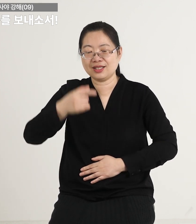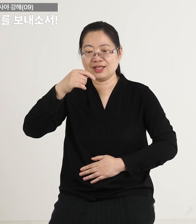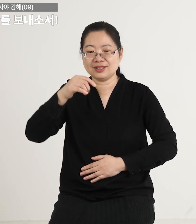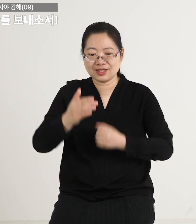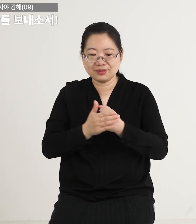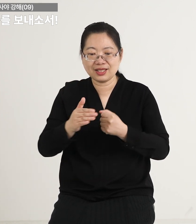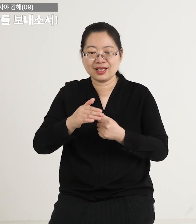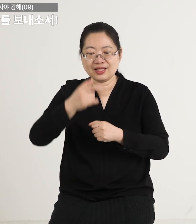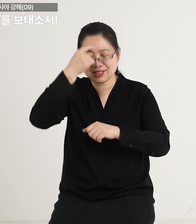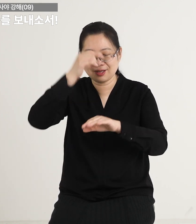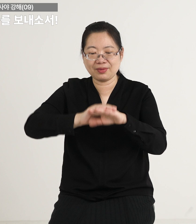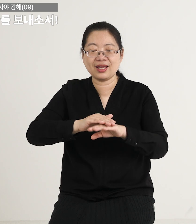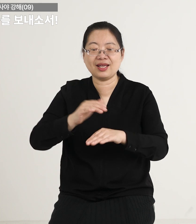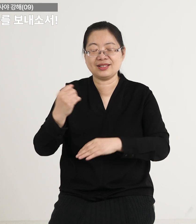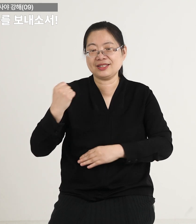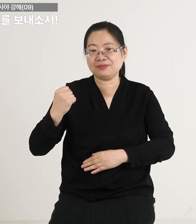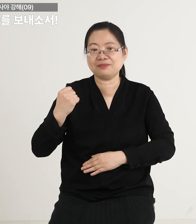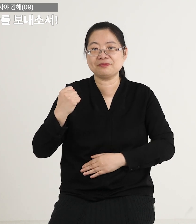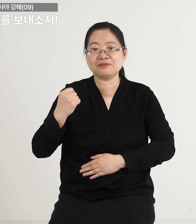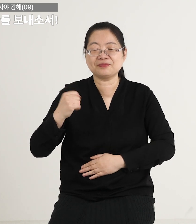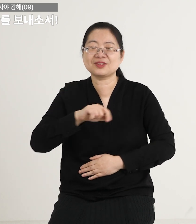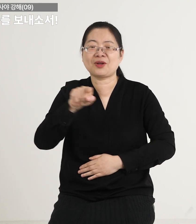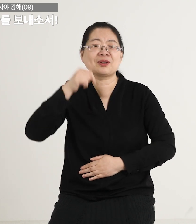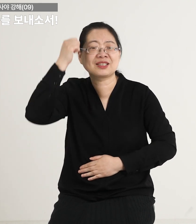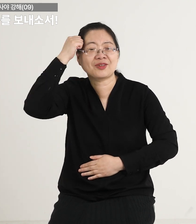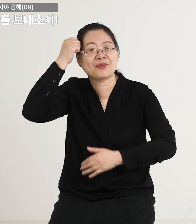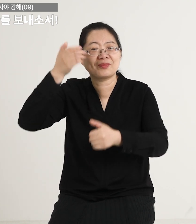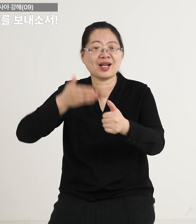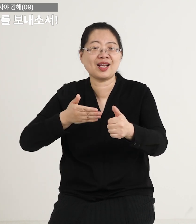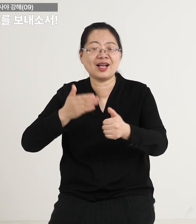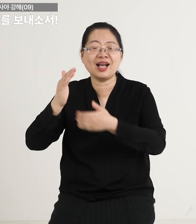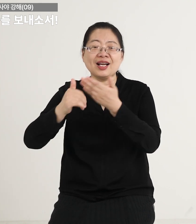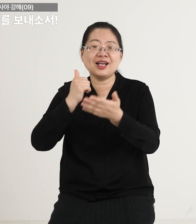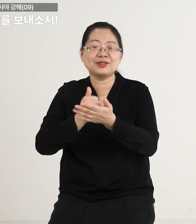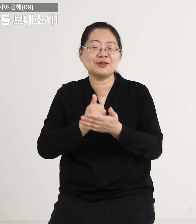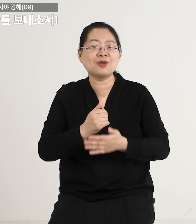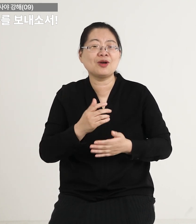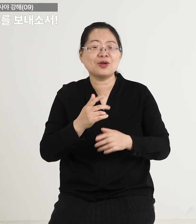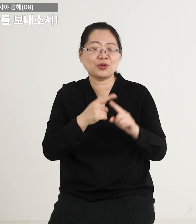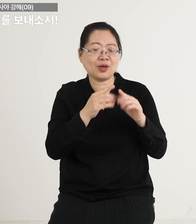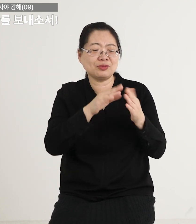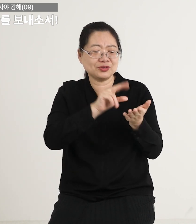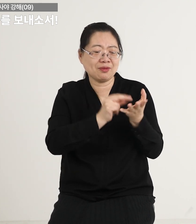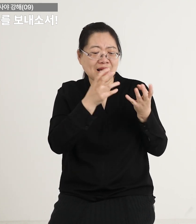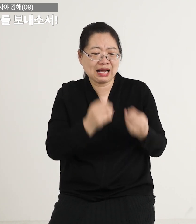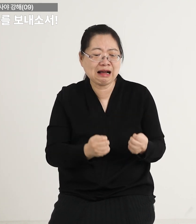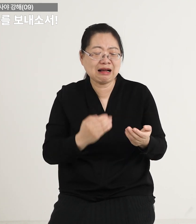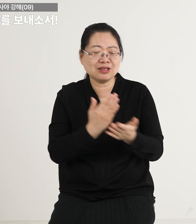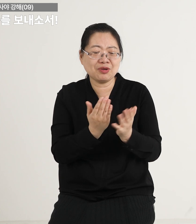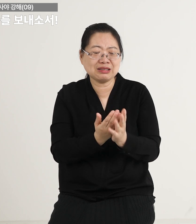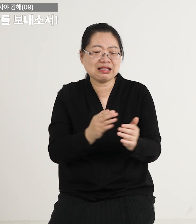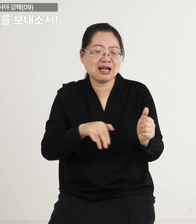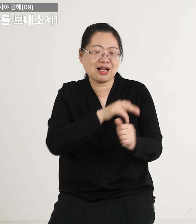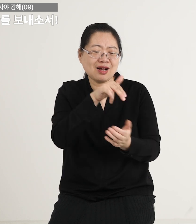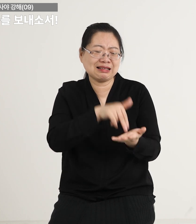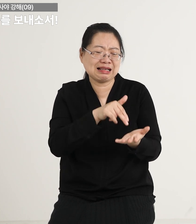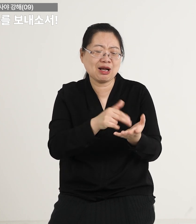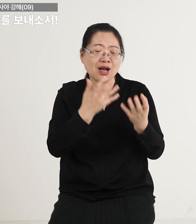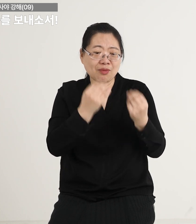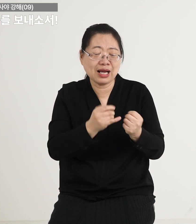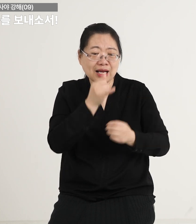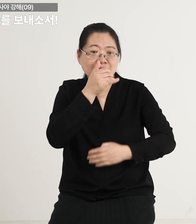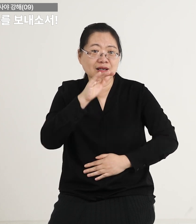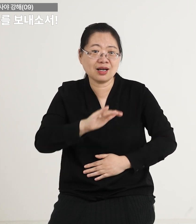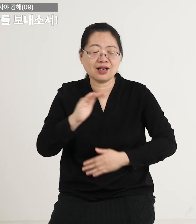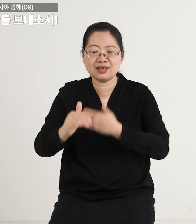힘이에요. 하나님은 교회가 문제가 많아도 이런저런 사정과 사연이 많아도